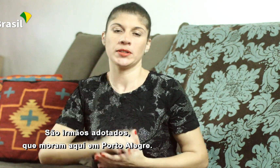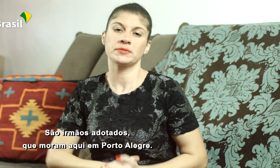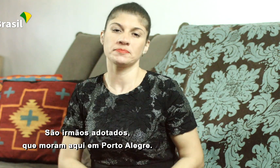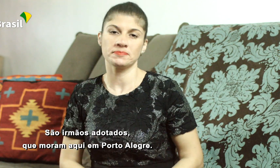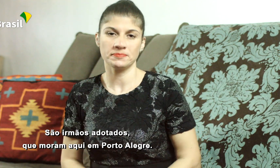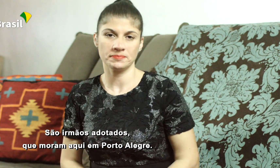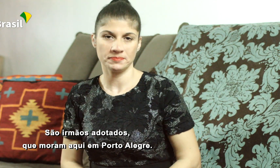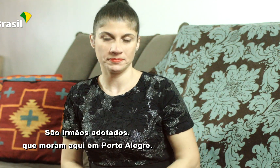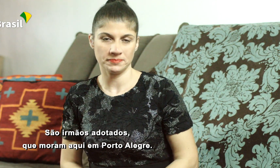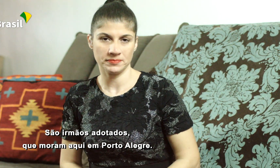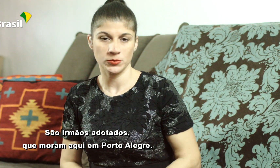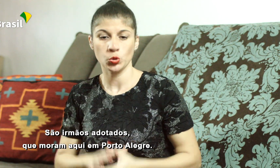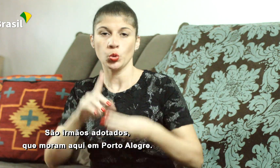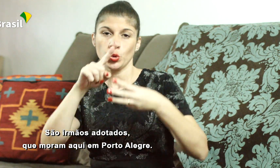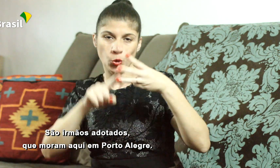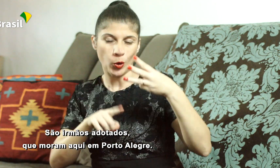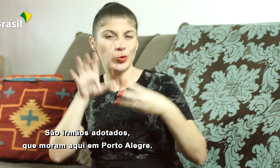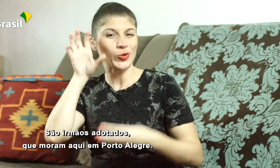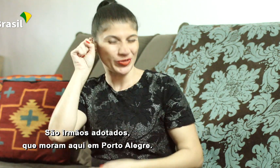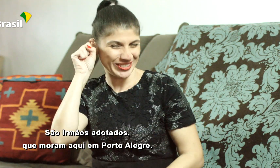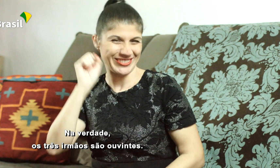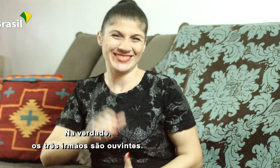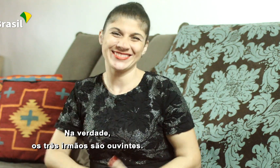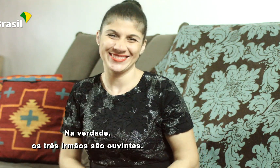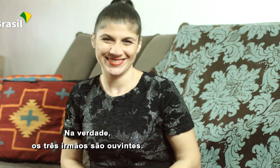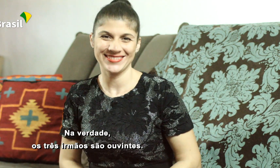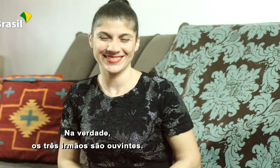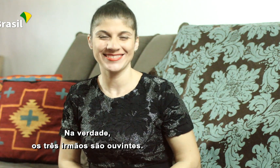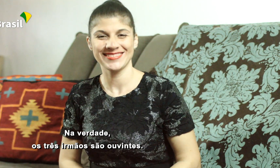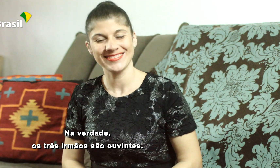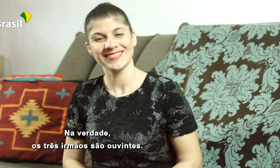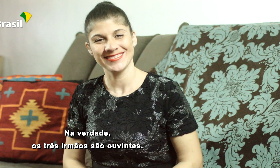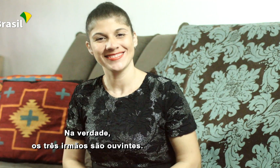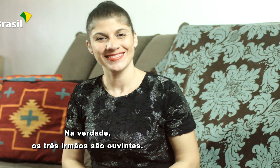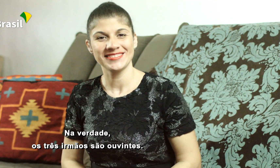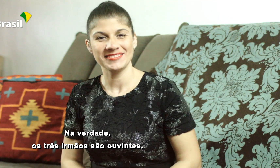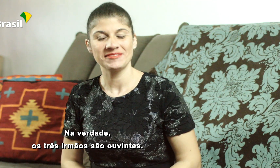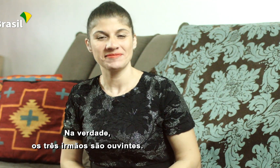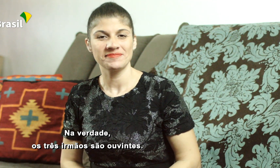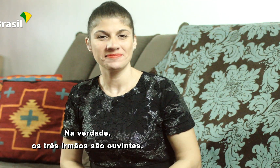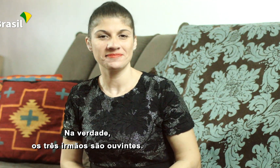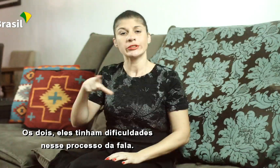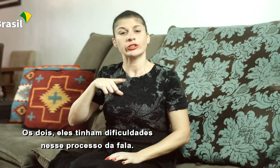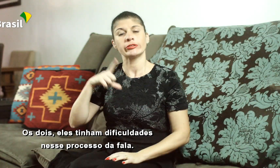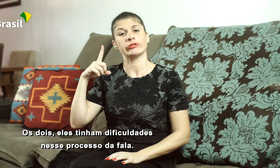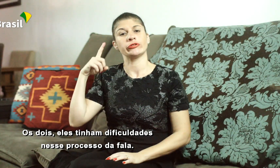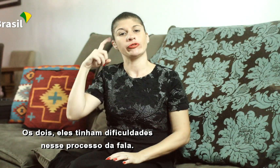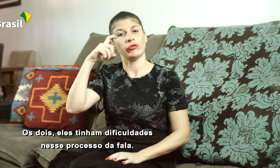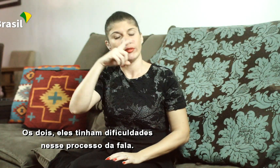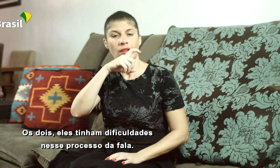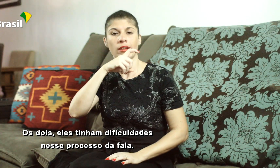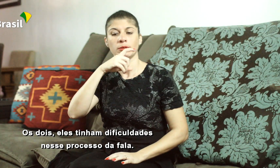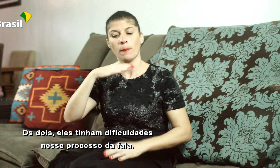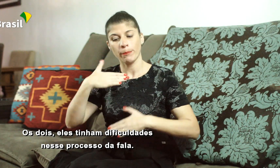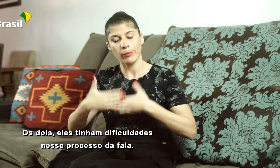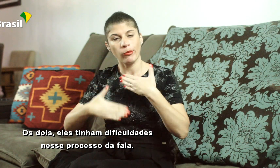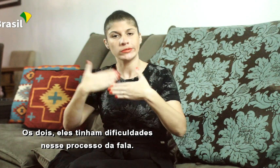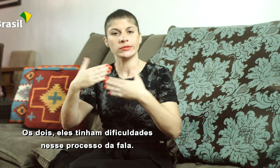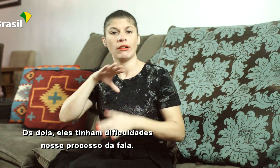aqui em Porto Alegre. Na verdade, os 3 irmãos são ouvintes. Os dois eles tinham dificuldades